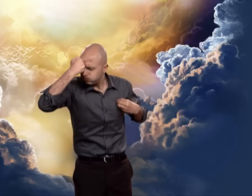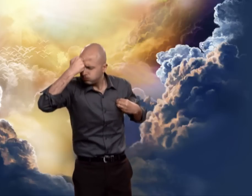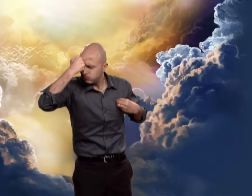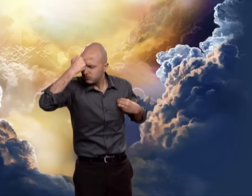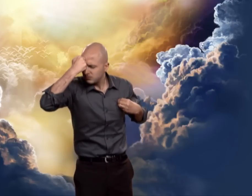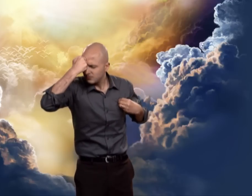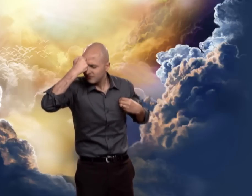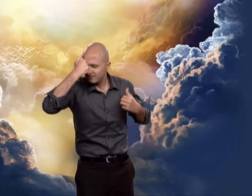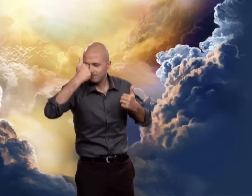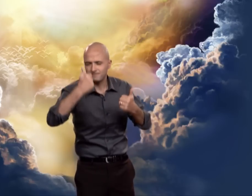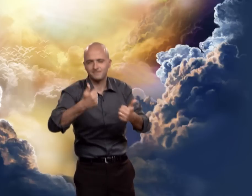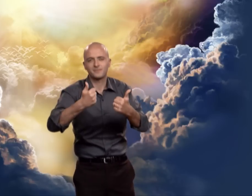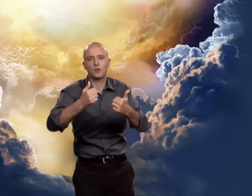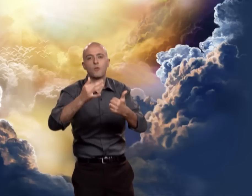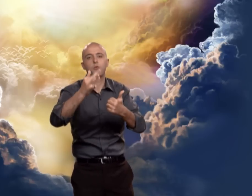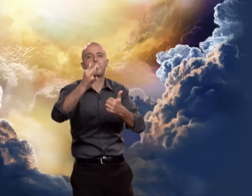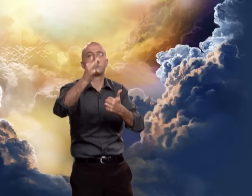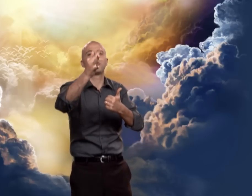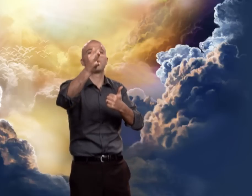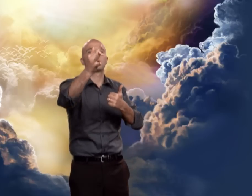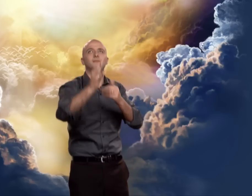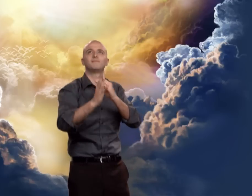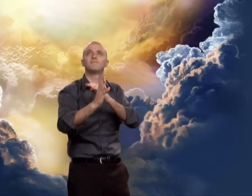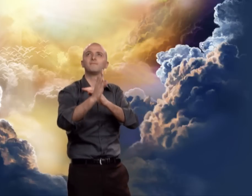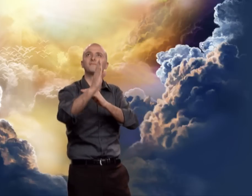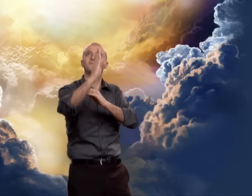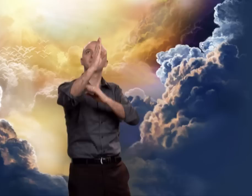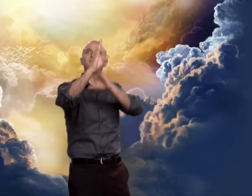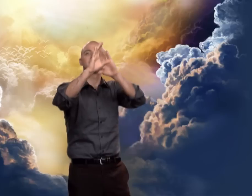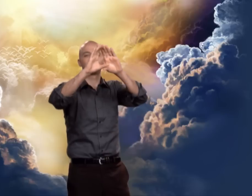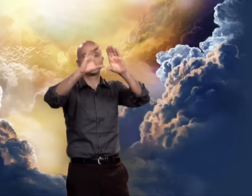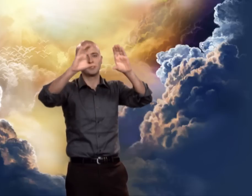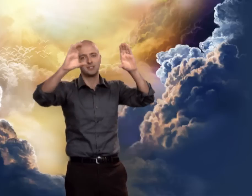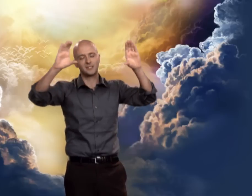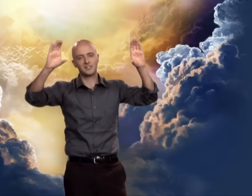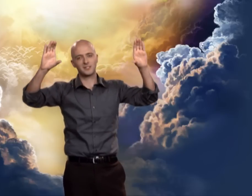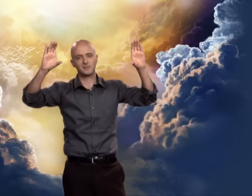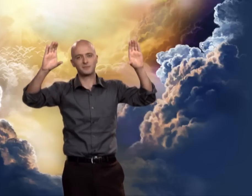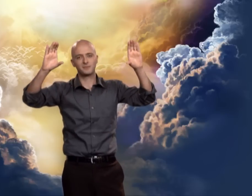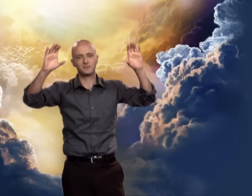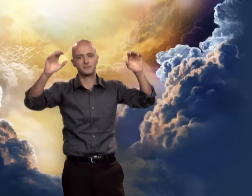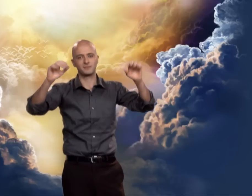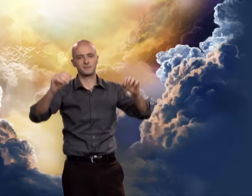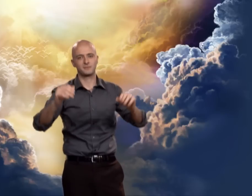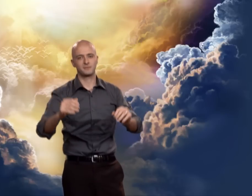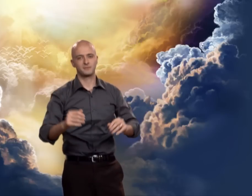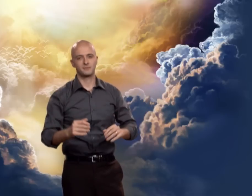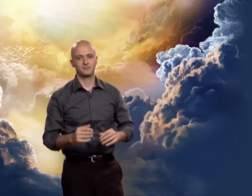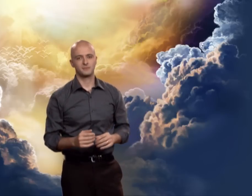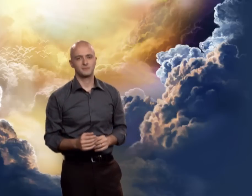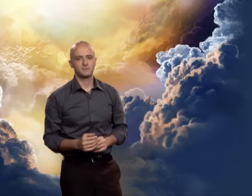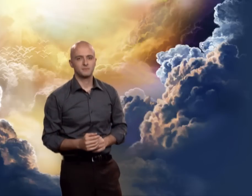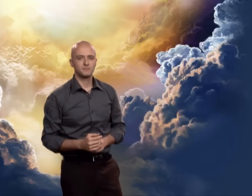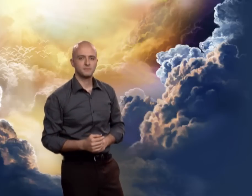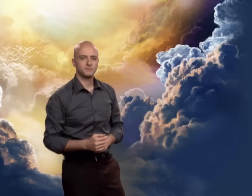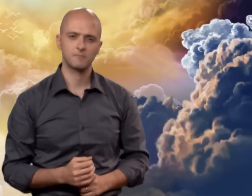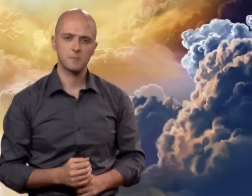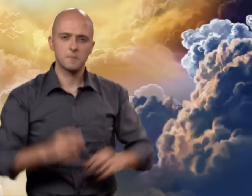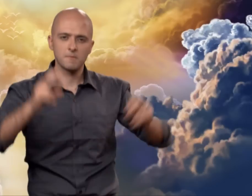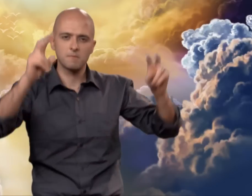da imortalidade da alma. Apesar disso, essa afirmação, que está baseada apenas na autoridade de Satanás, é recebida